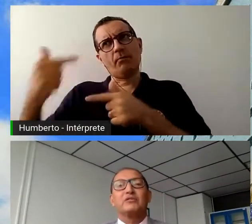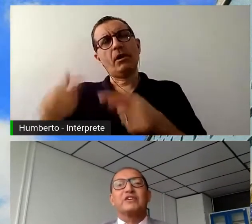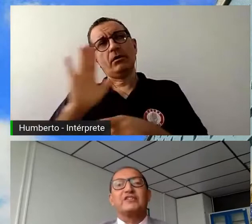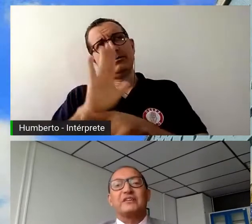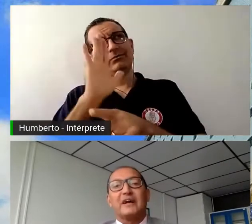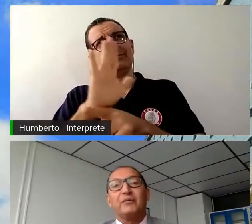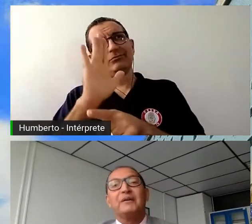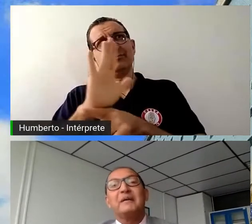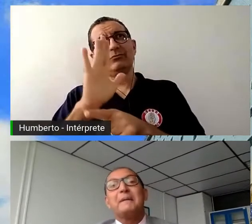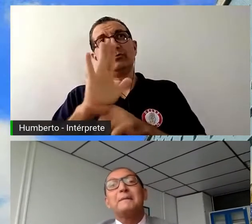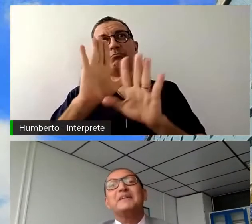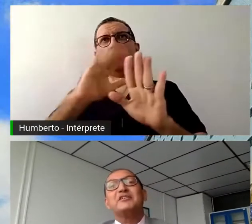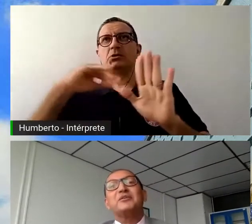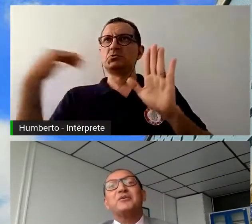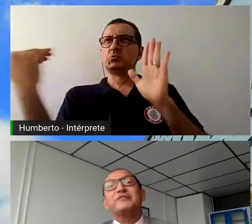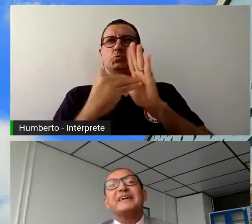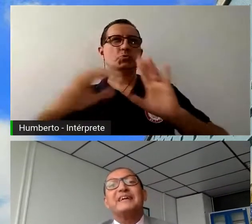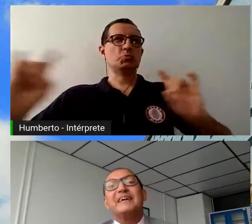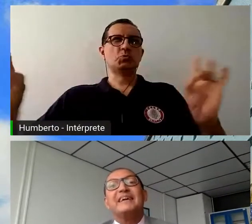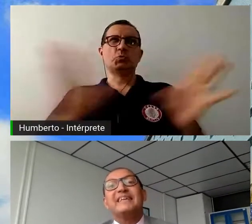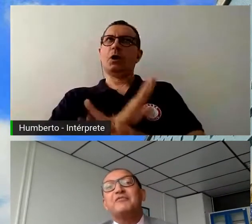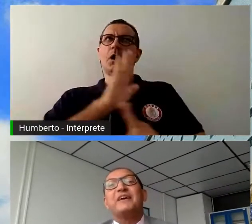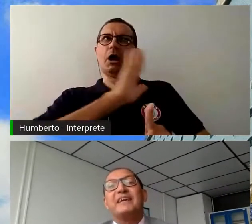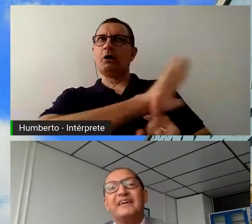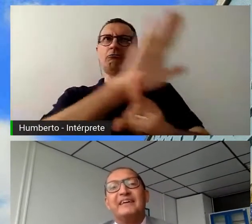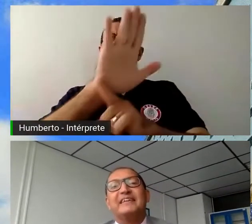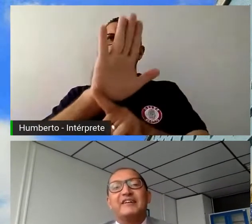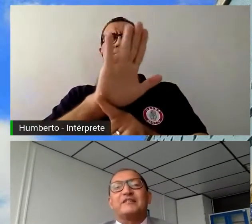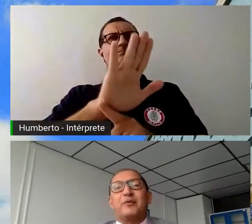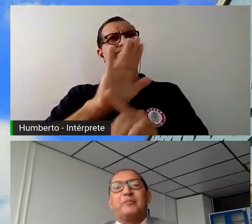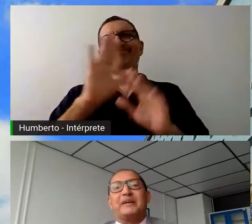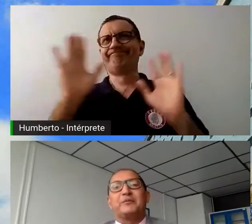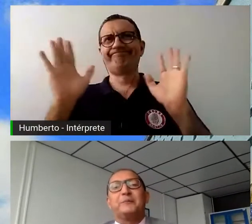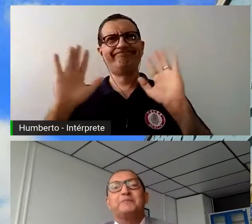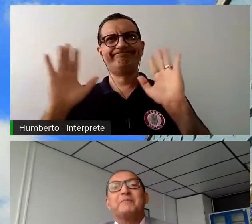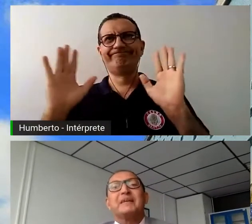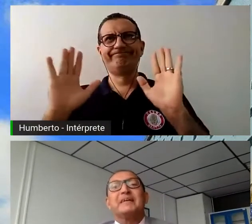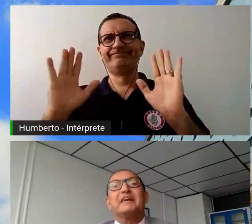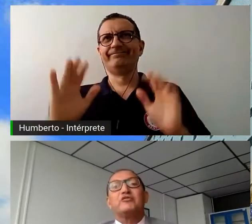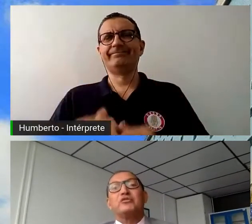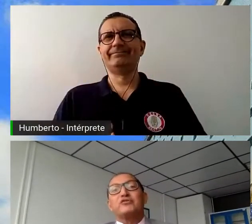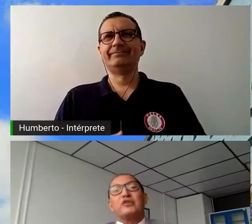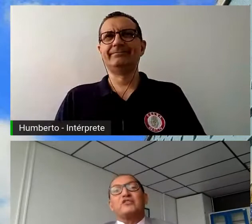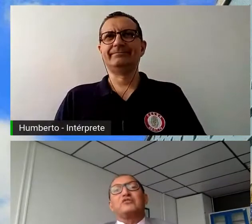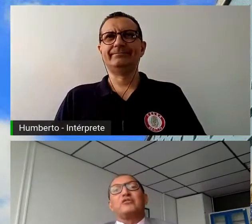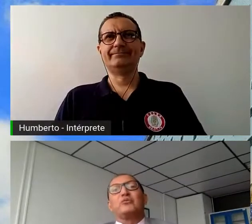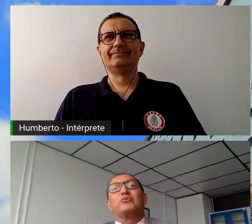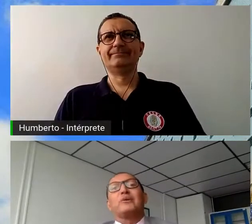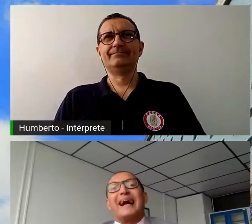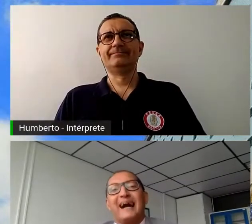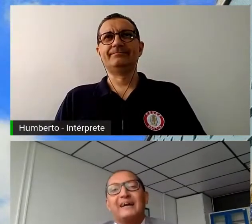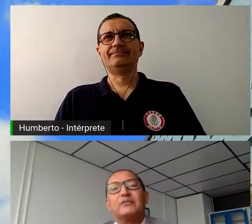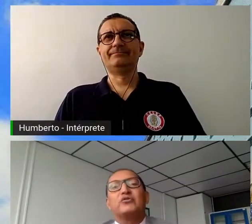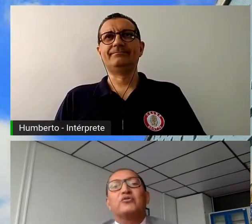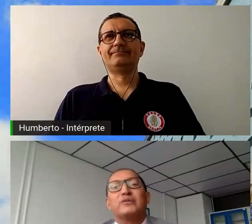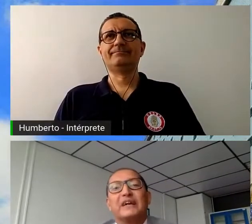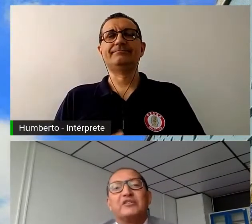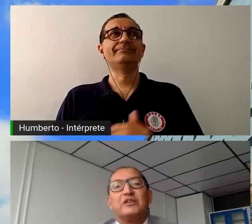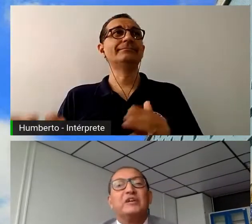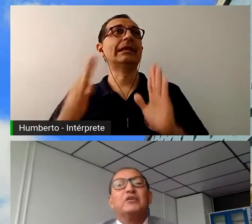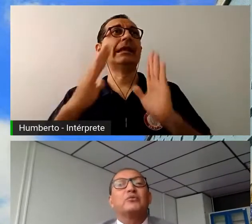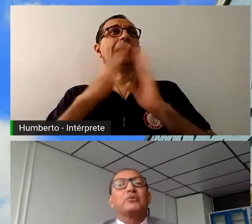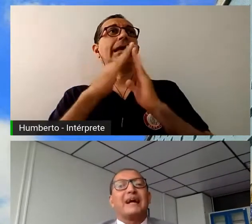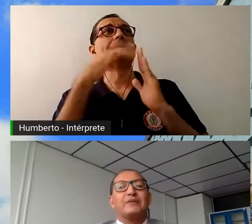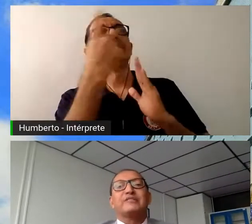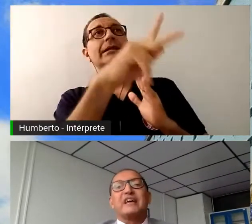enquanto gestão, mas a gente não consegue interferir nesse momento nas condições do lar do